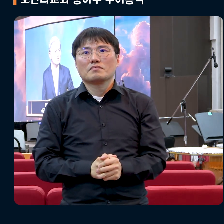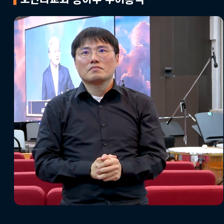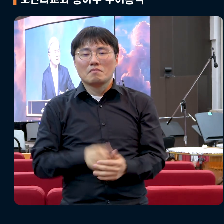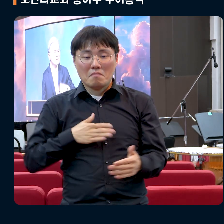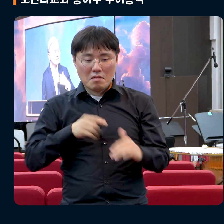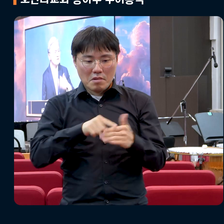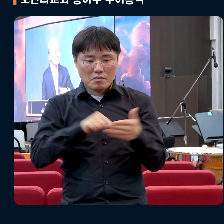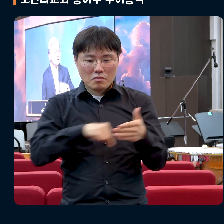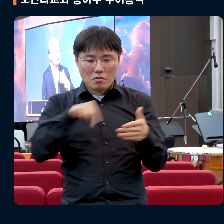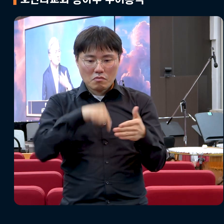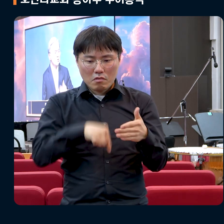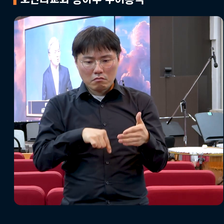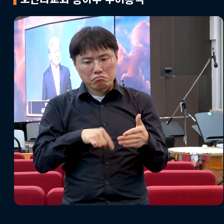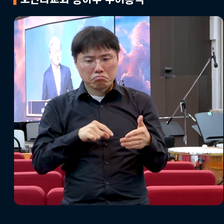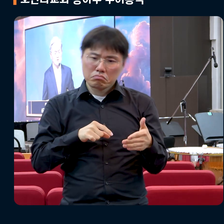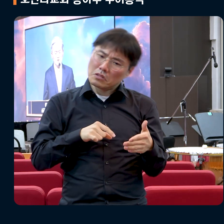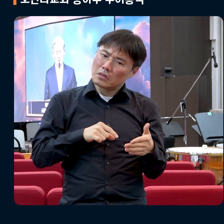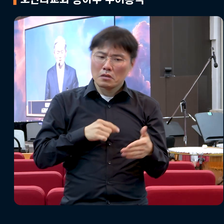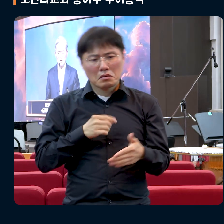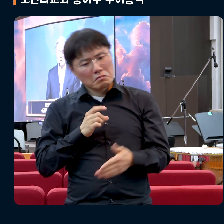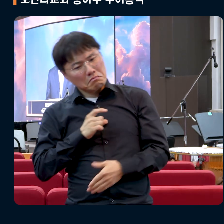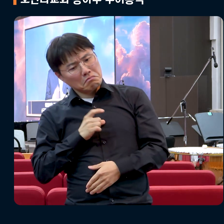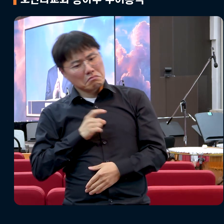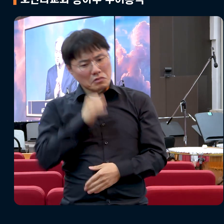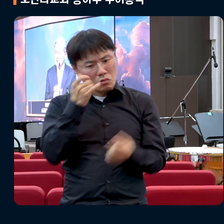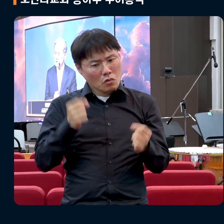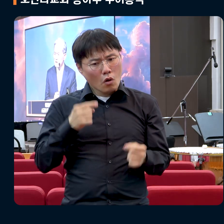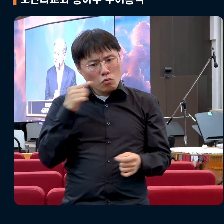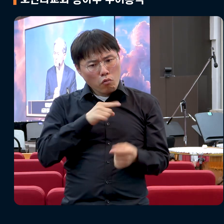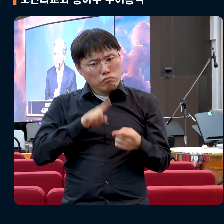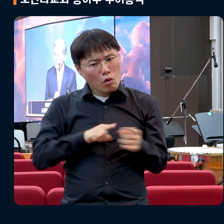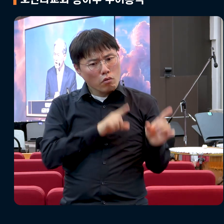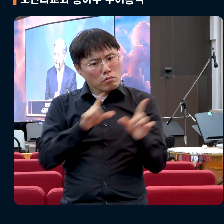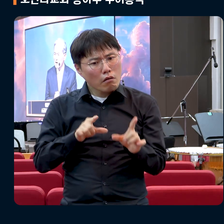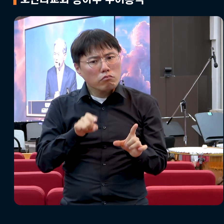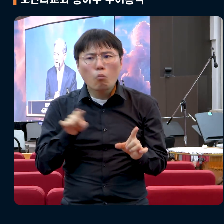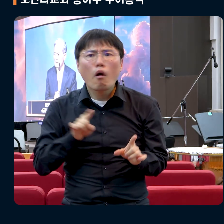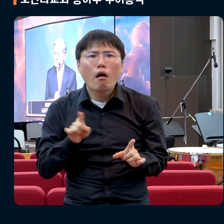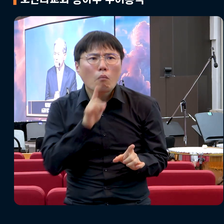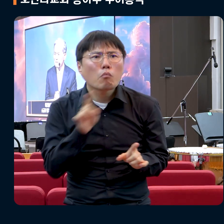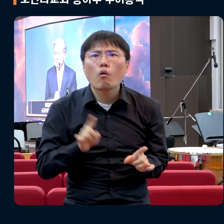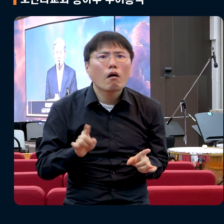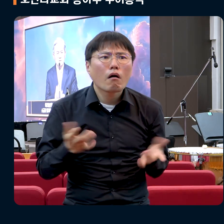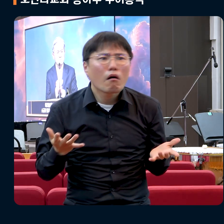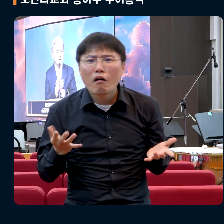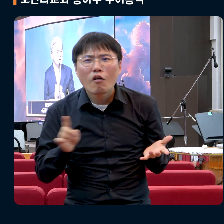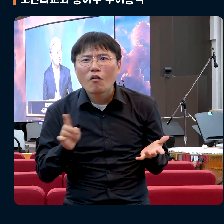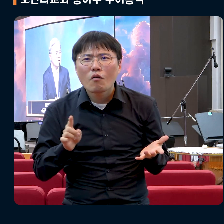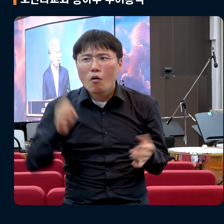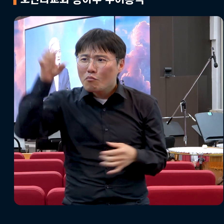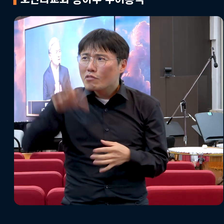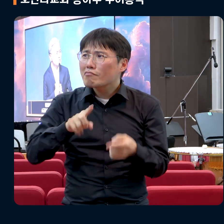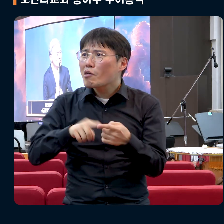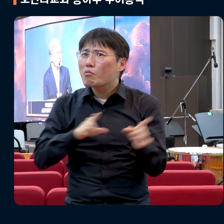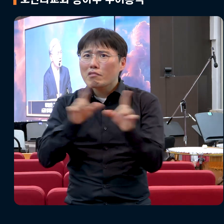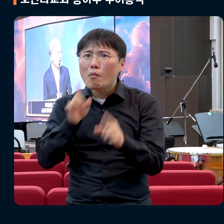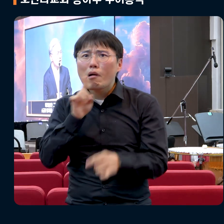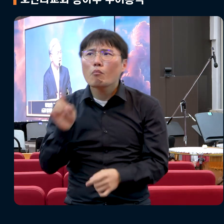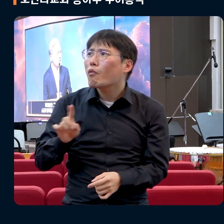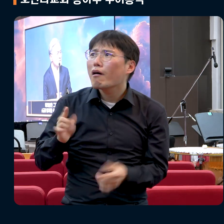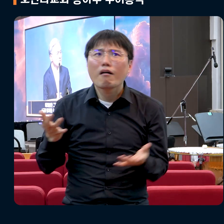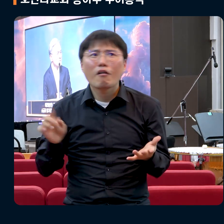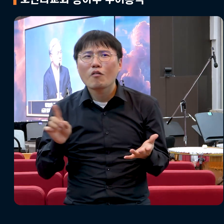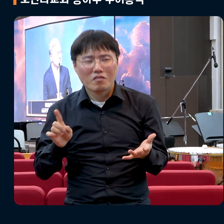자, 그런데 여기서 마음속에 질문이 좀 올라올 수 있어요. 소금으로 산다는 게 무엇일까? 빛으로